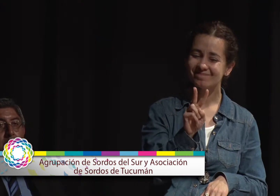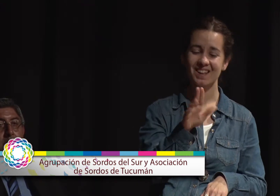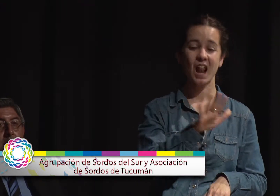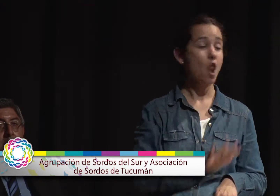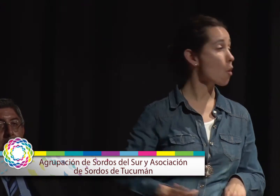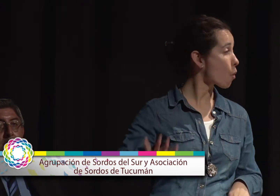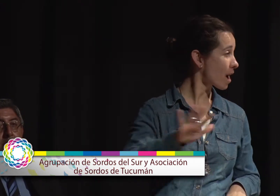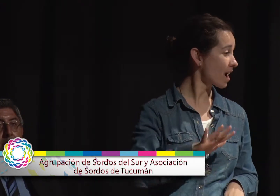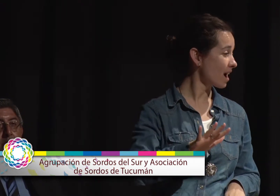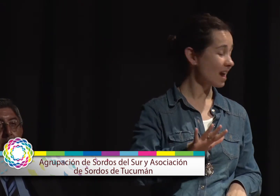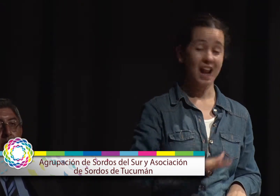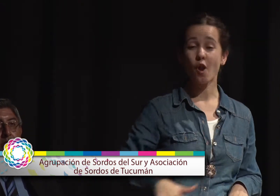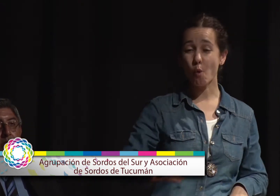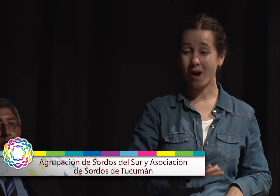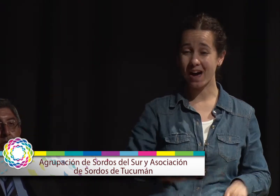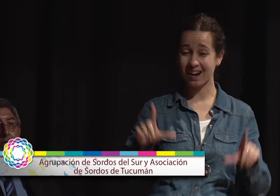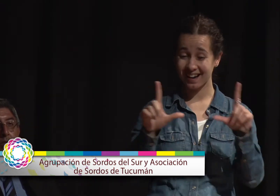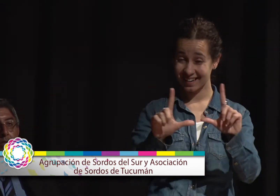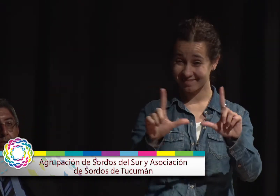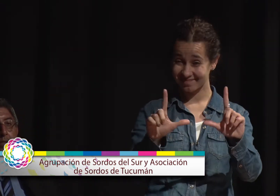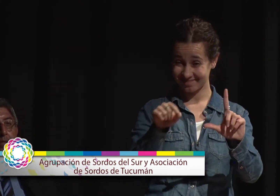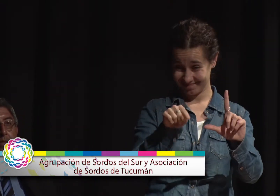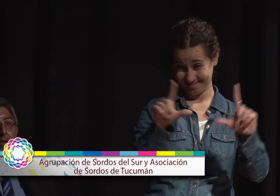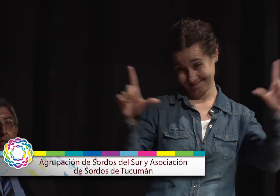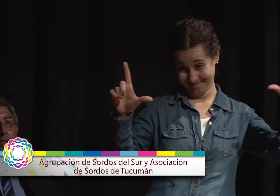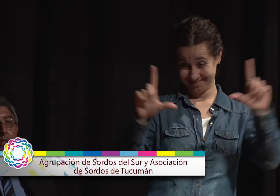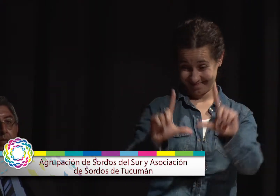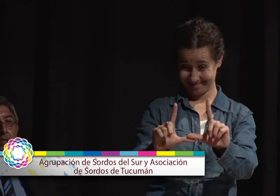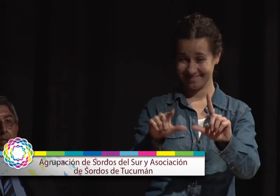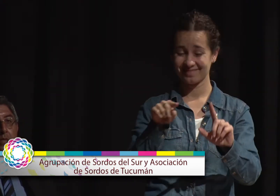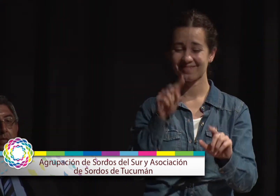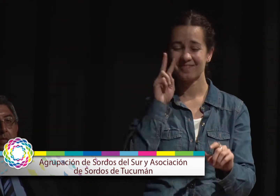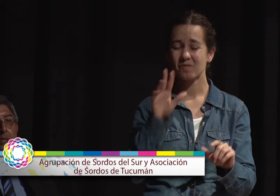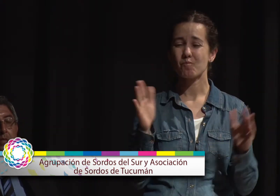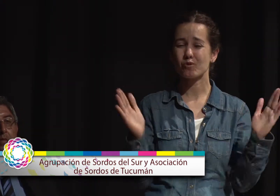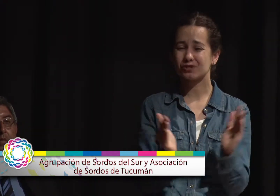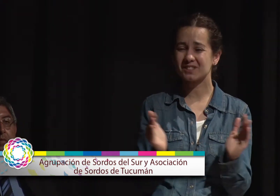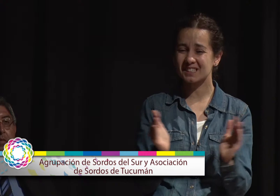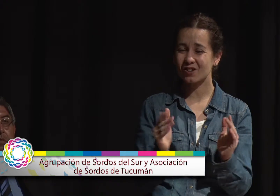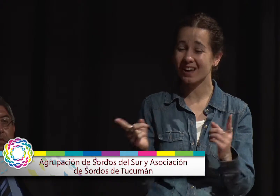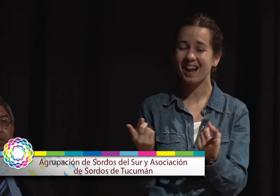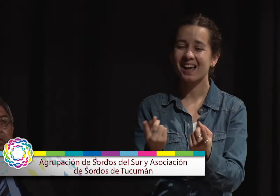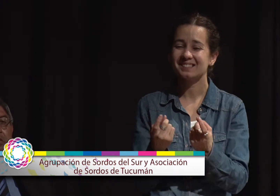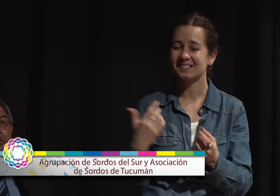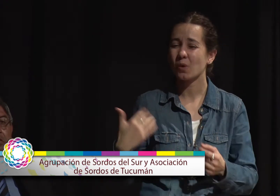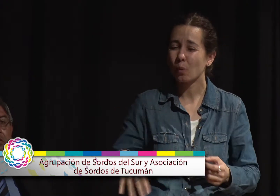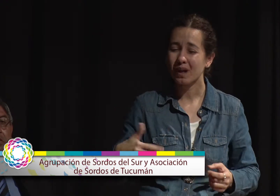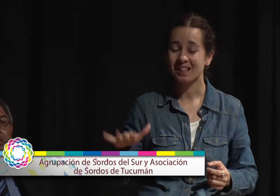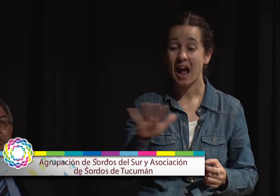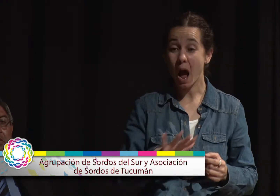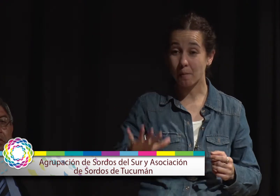es interesante que estén. Está bueno que estén, pero lo que pasa es que el espacio en donde están sigue siendo muy